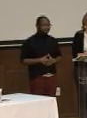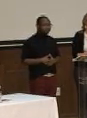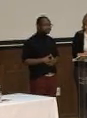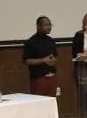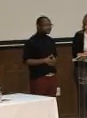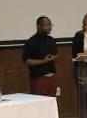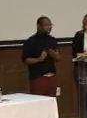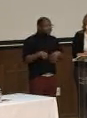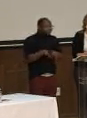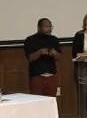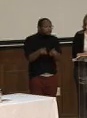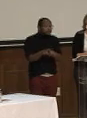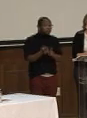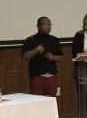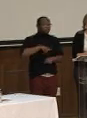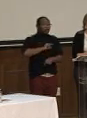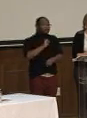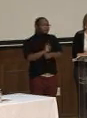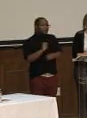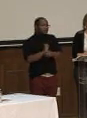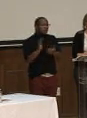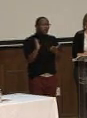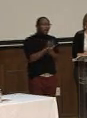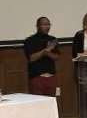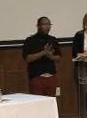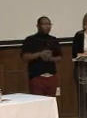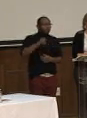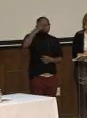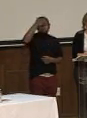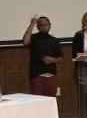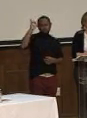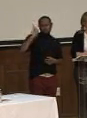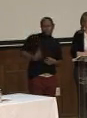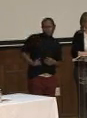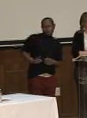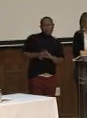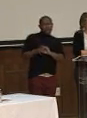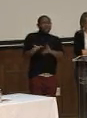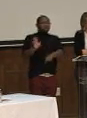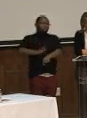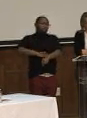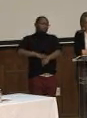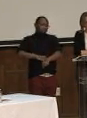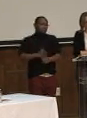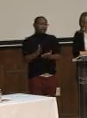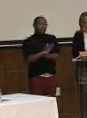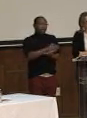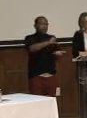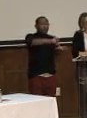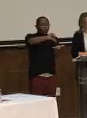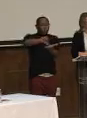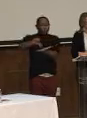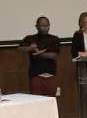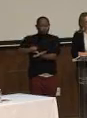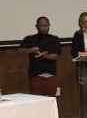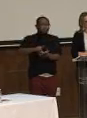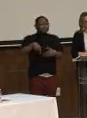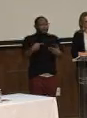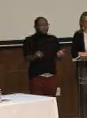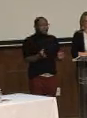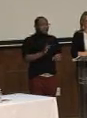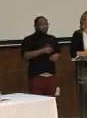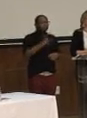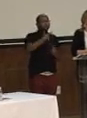Sim, estamos esperando a disponibilidade de alguns diretores, de alguns campi. Aí tem que ser mais para o segundo grupo.